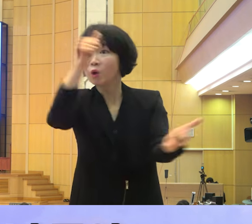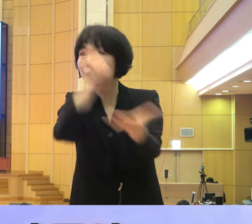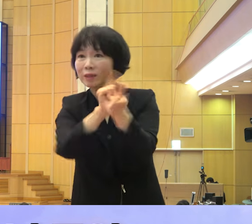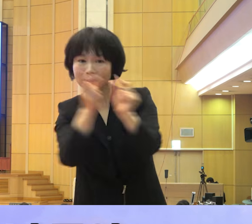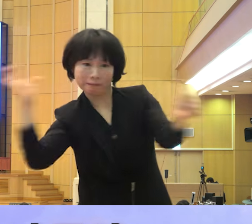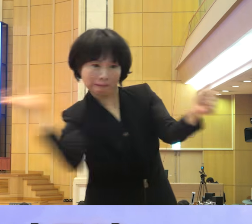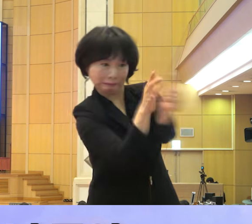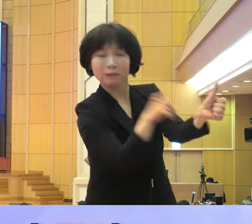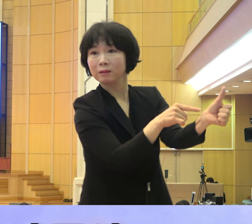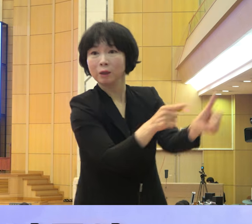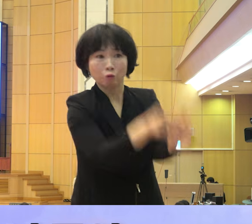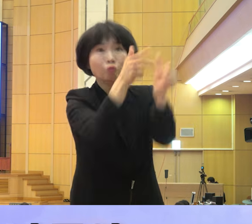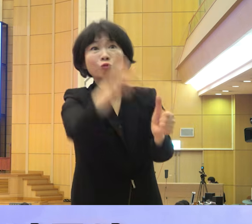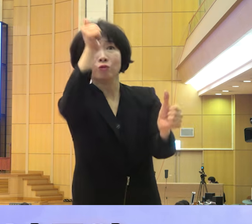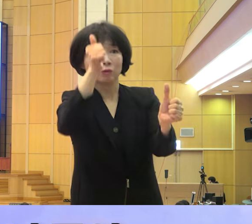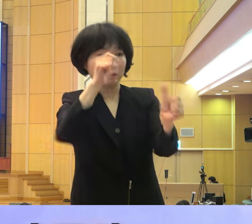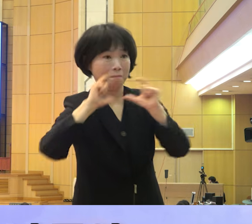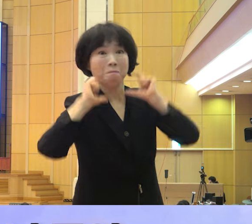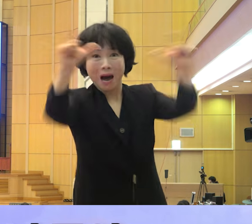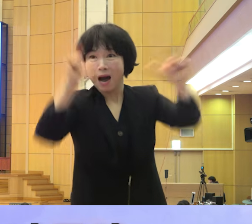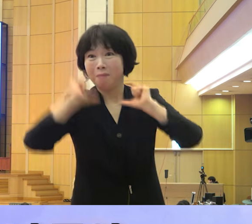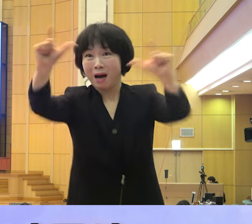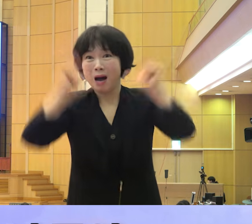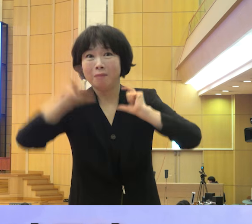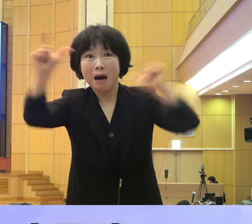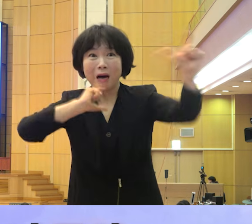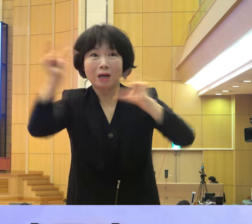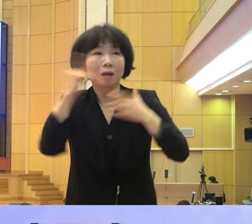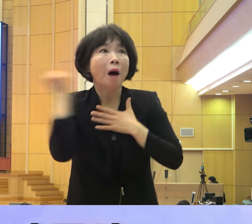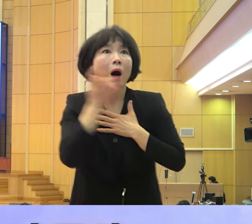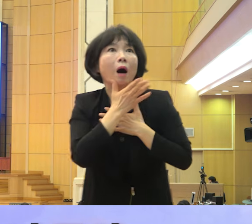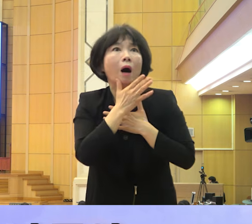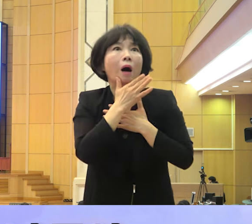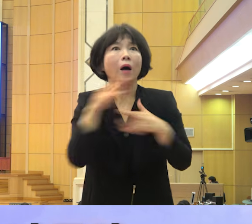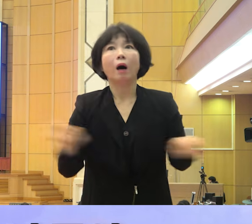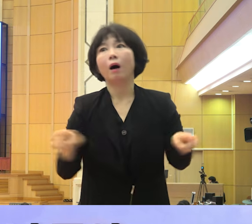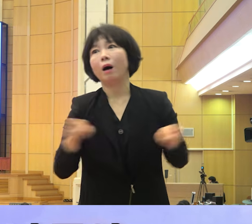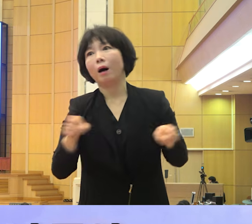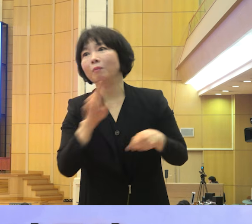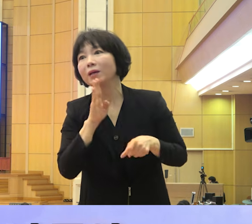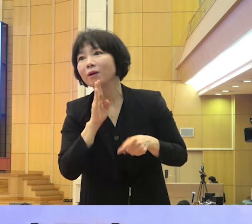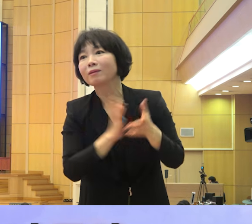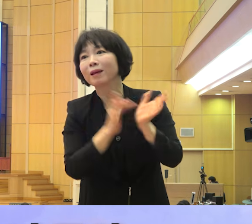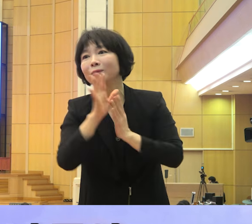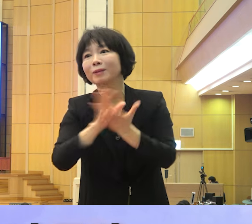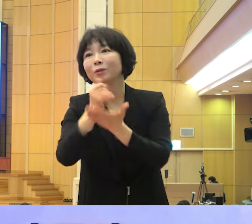구세주입니다. 외쳤단 말이에요. 예수님 이후에